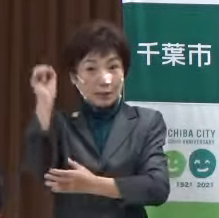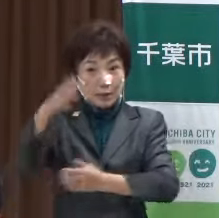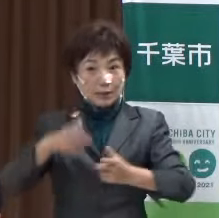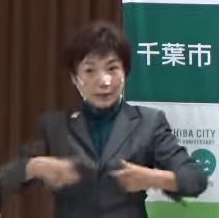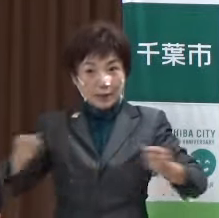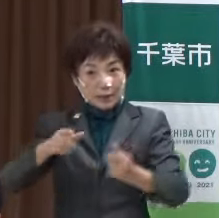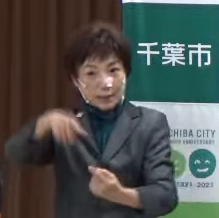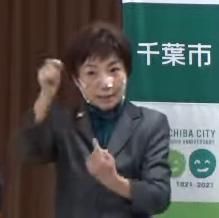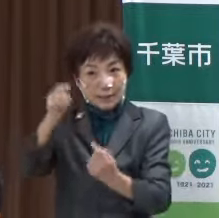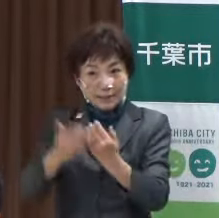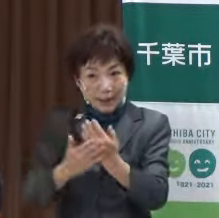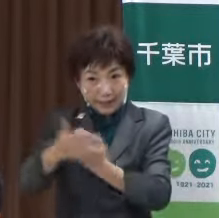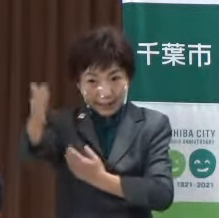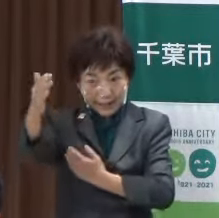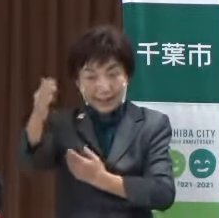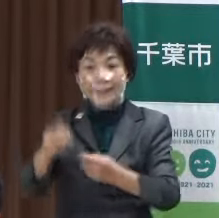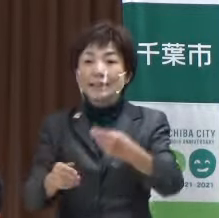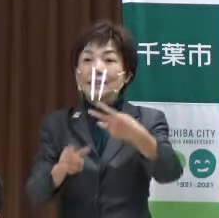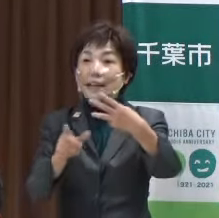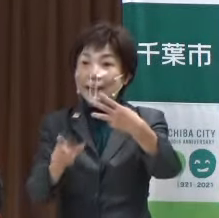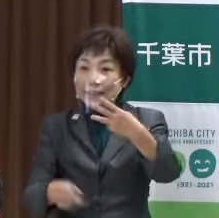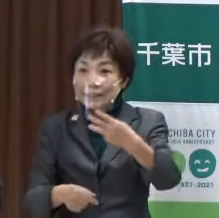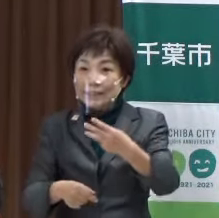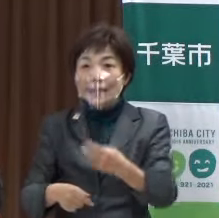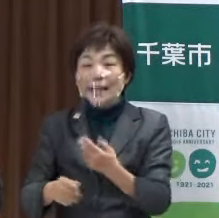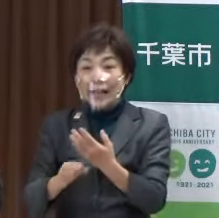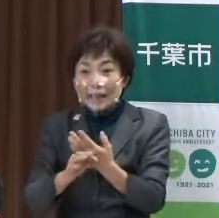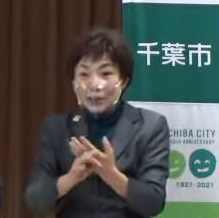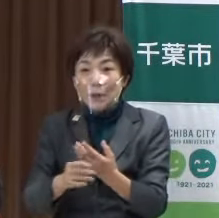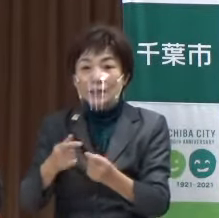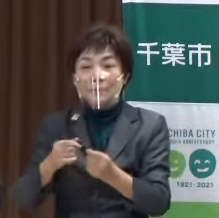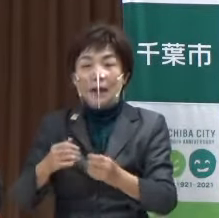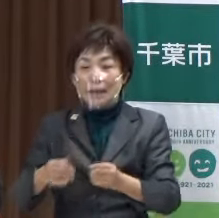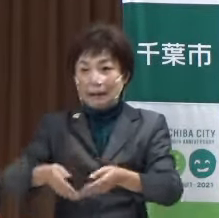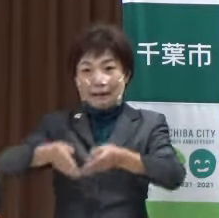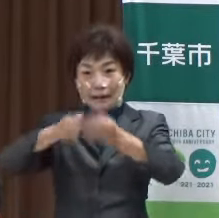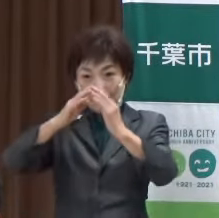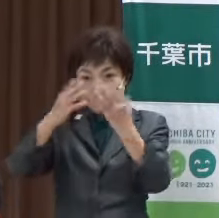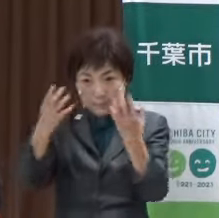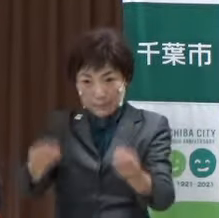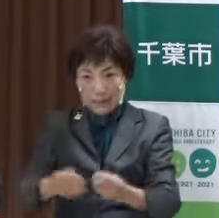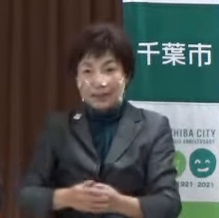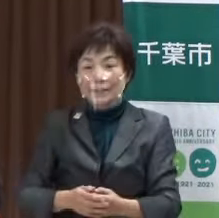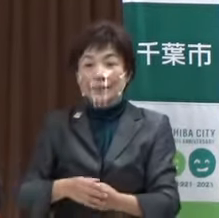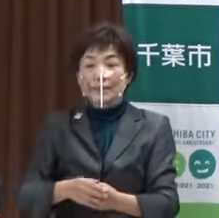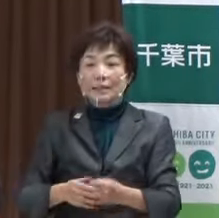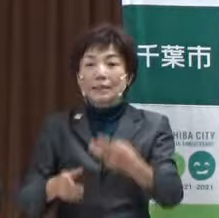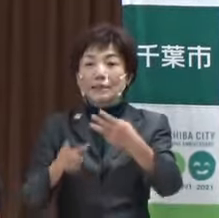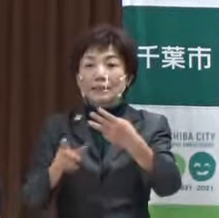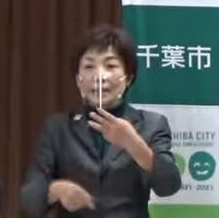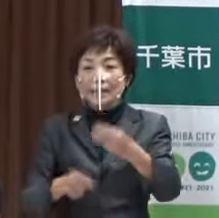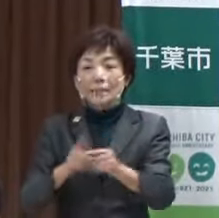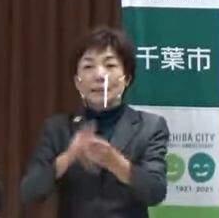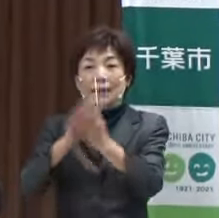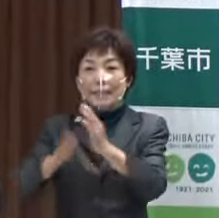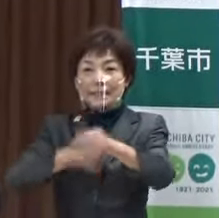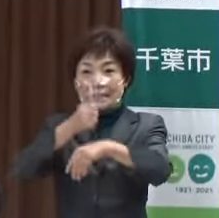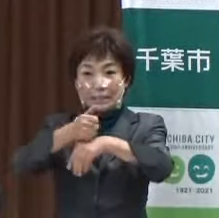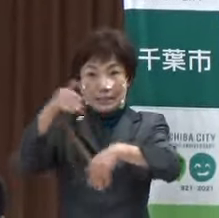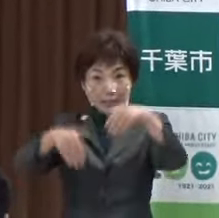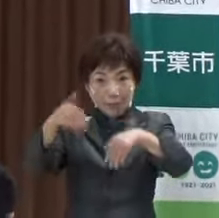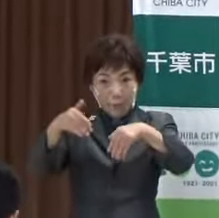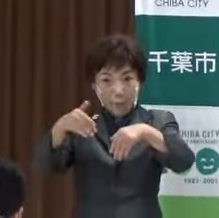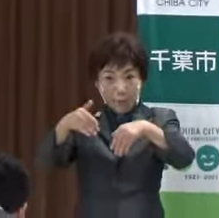の全国選抜、また同じく3月に柏千葉公園選挙も完走、同じく3月に千葉県知事選